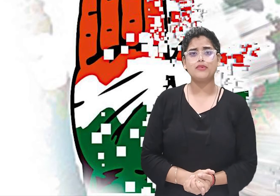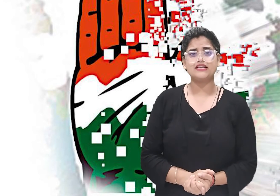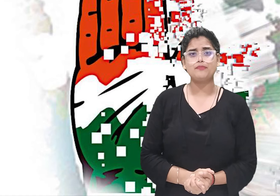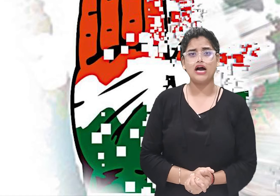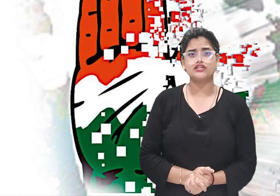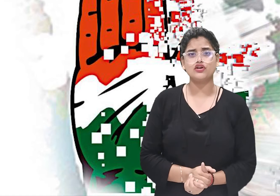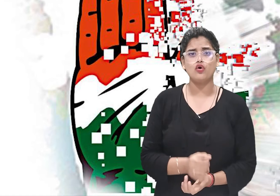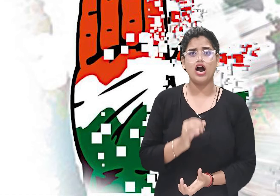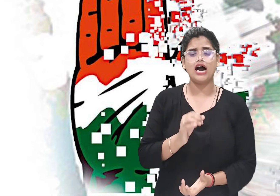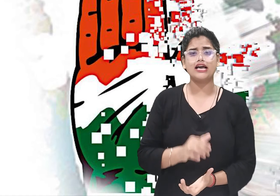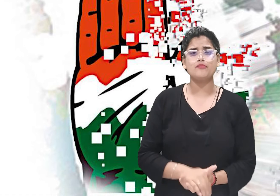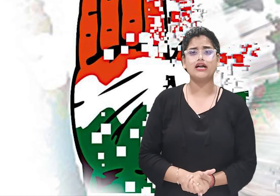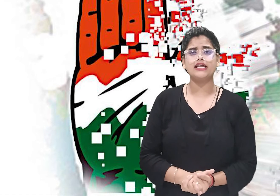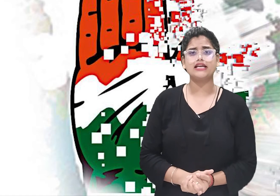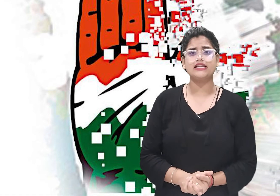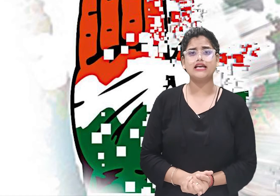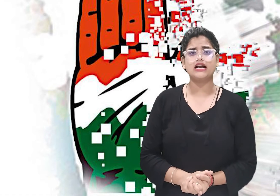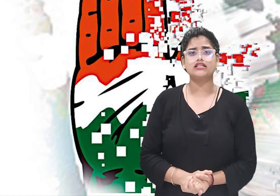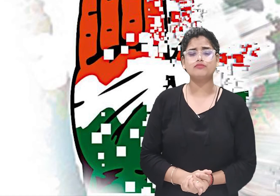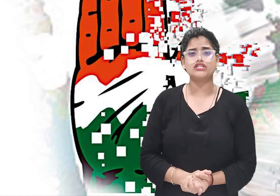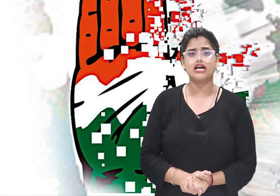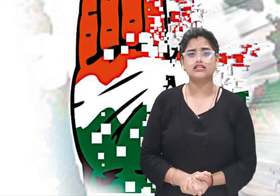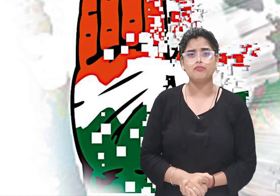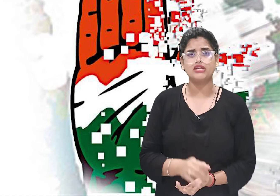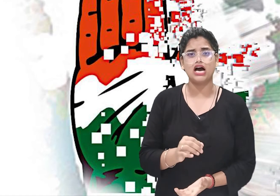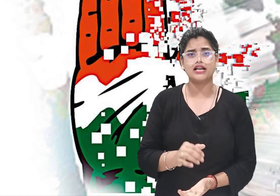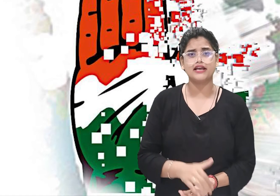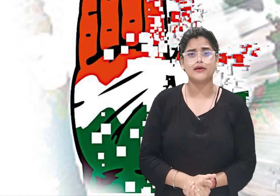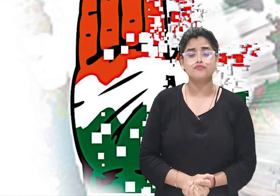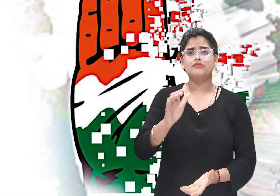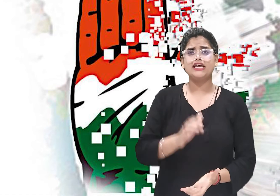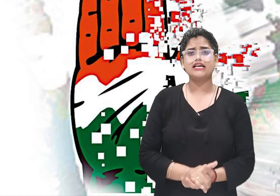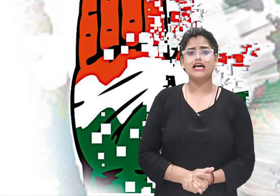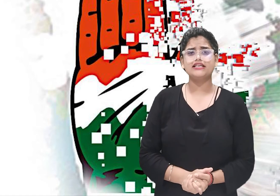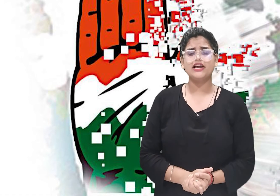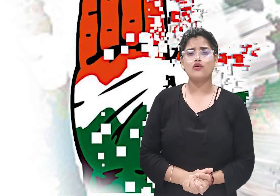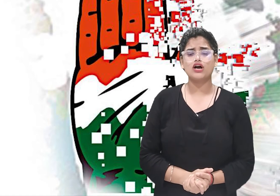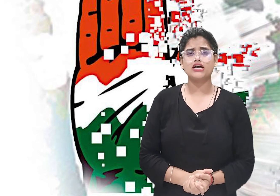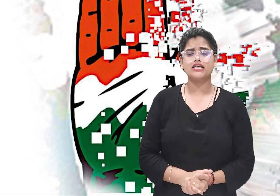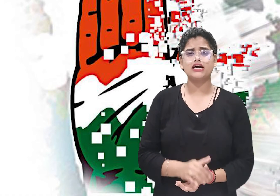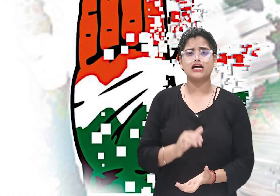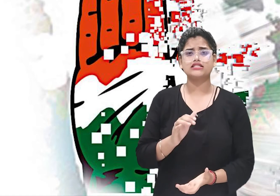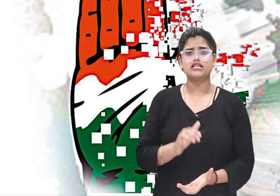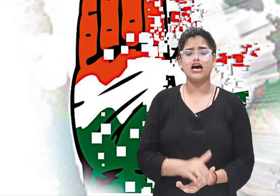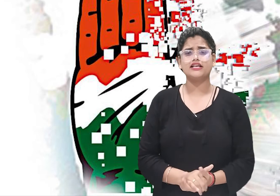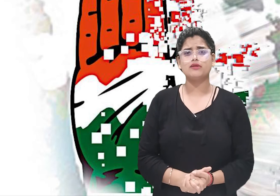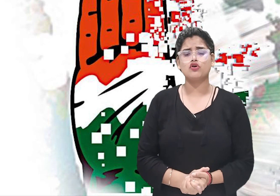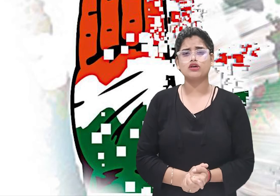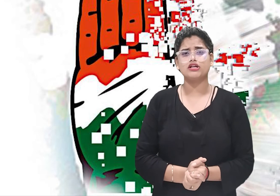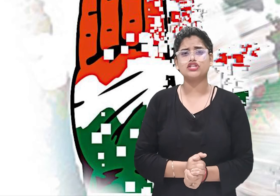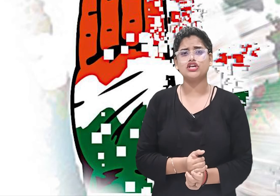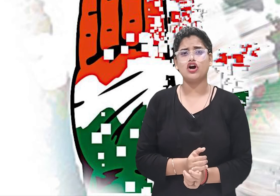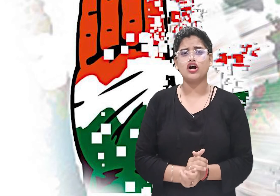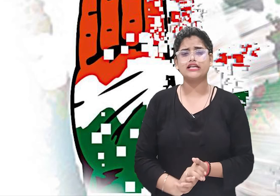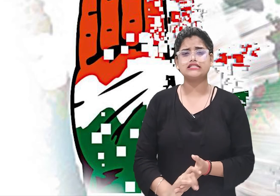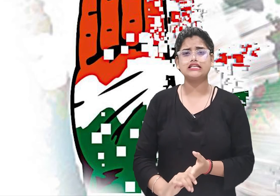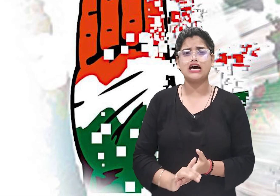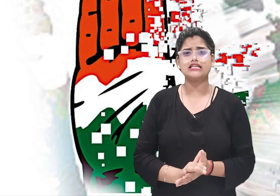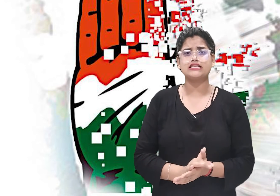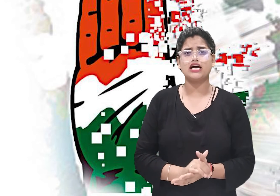हैं बल्कि पार्टी को आगे बढ़ाने के लिए कदम से कदम मिला रहे हैं अब देखना यह होगा की अगर राजस्थान के मुख्यमंत्री कांग्रेस की राष्ट्रीय